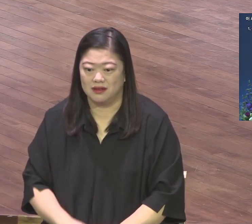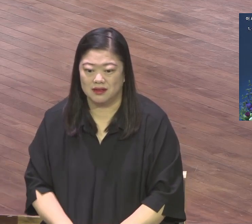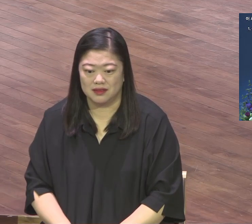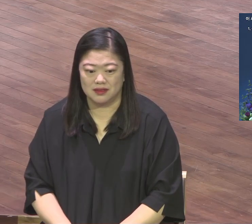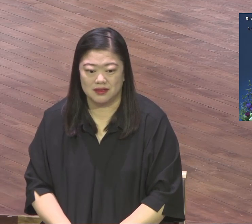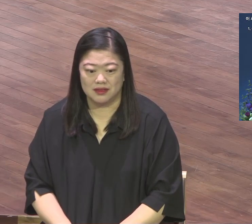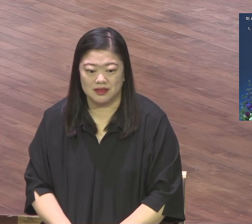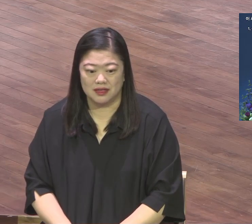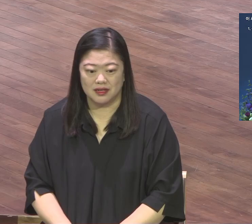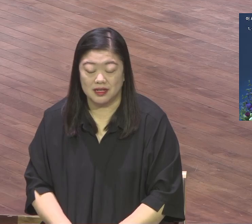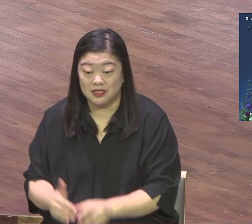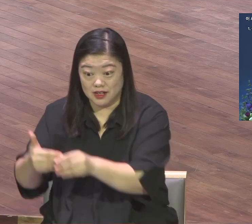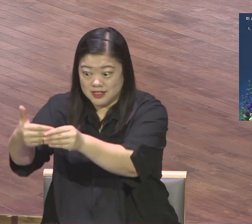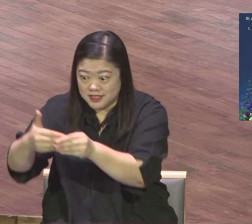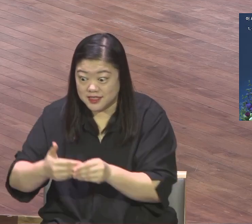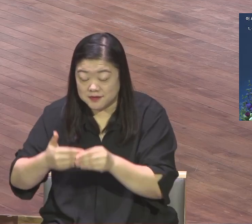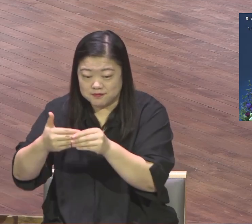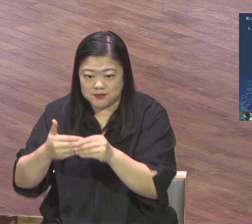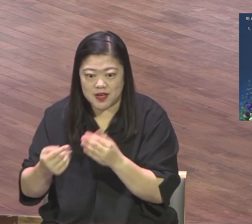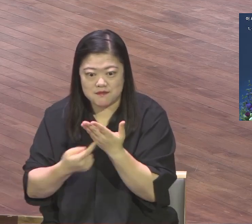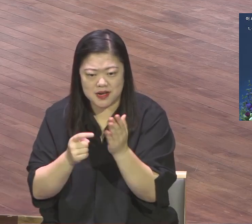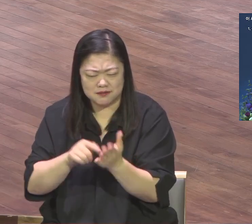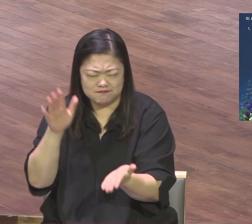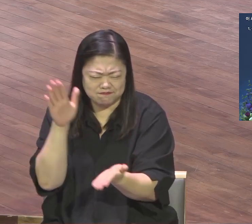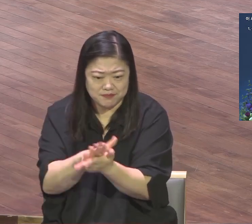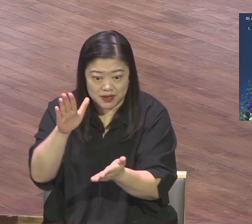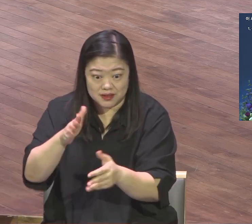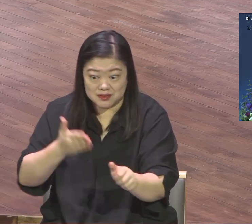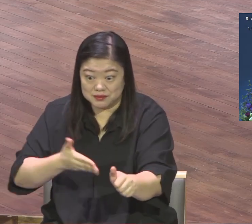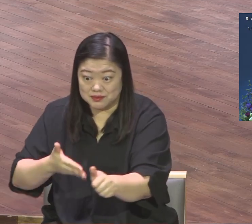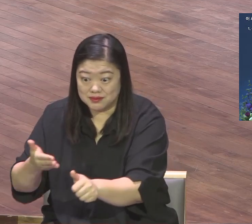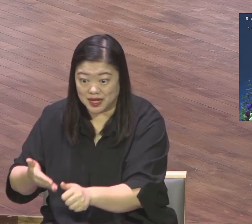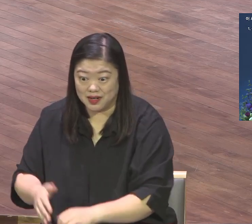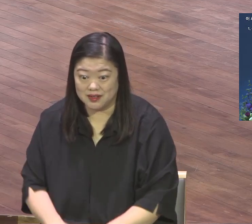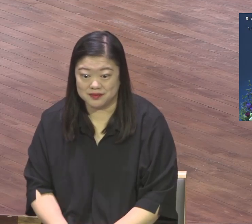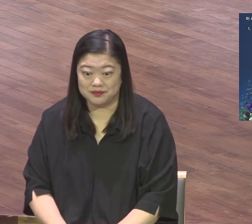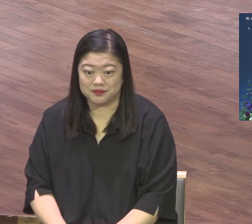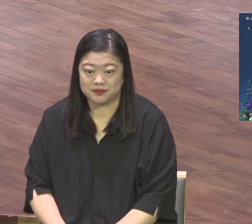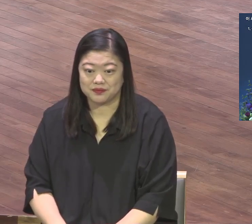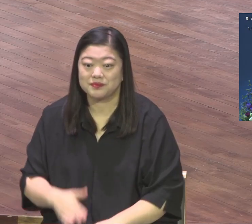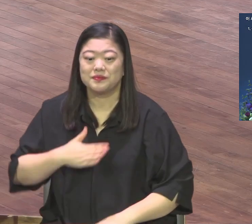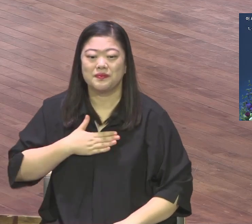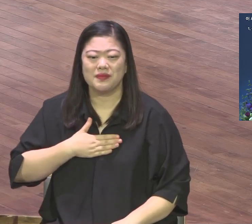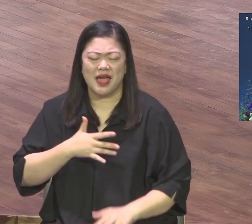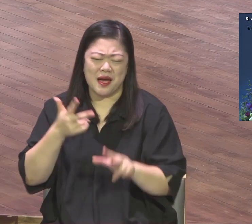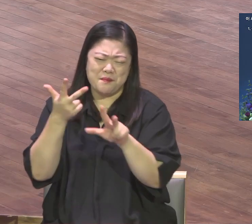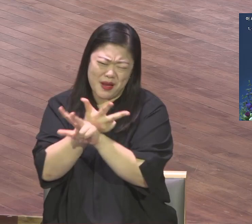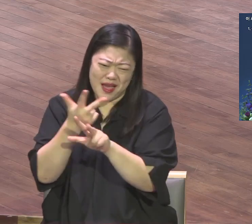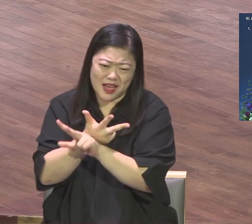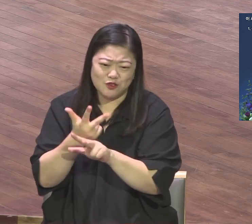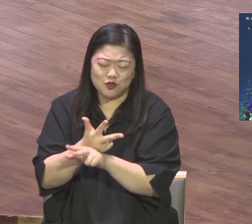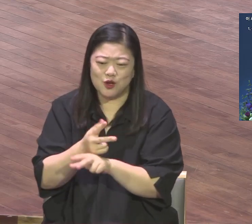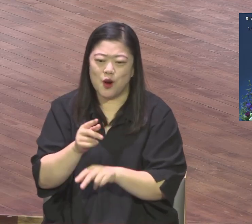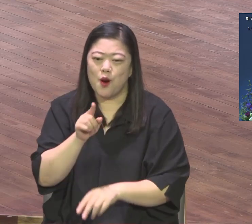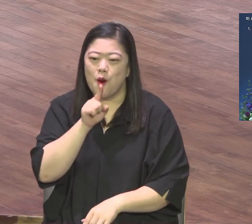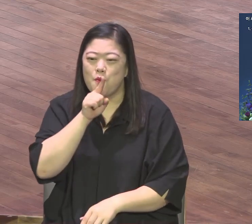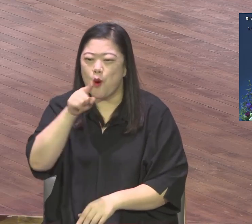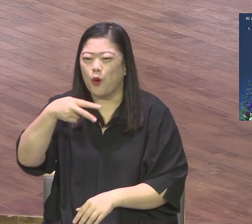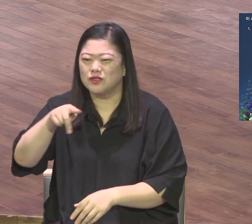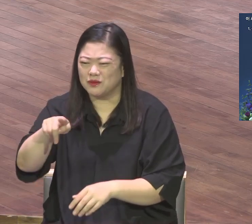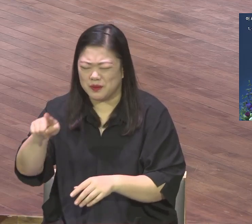열정을 가지고 도전해 보시기 바랍니다. 제가 매주 보고서를 받는데요. 거의 하나하나, 그것도 한층